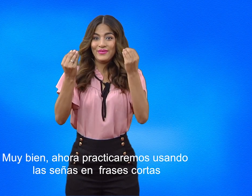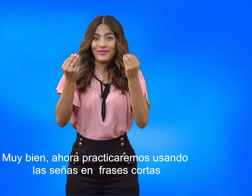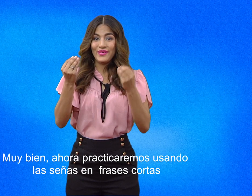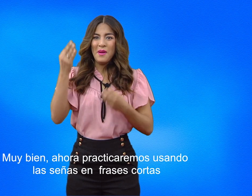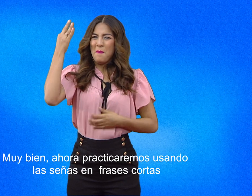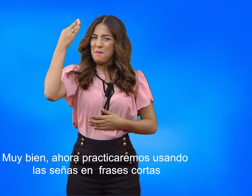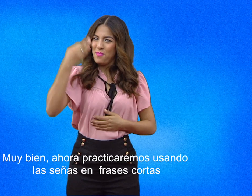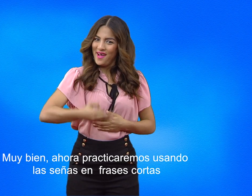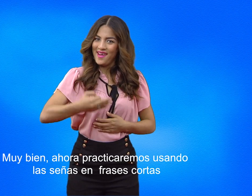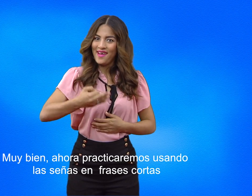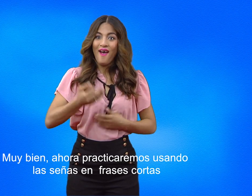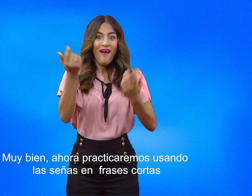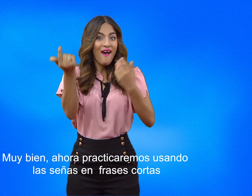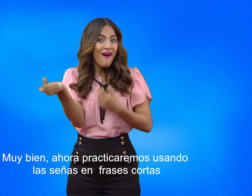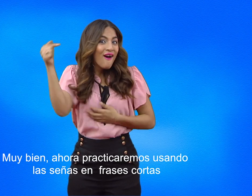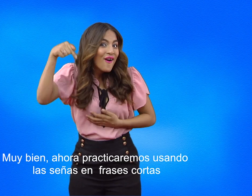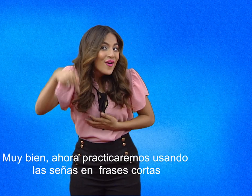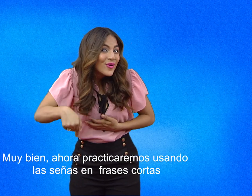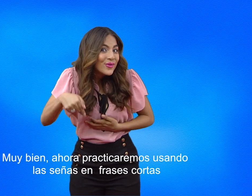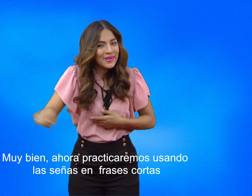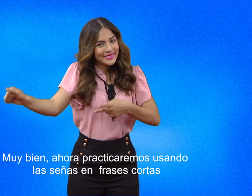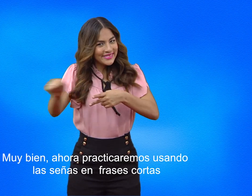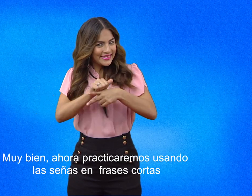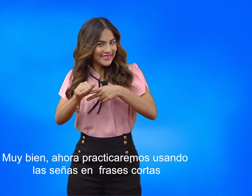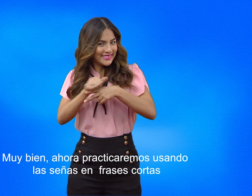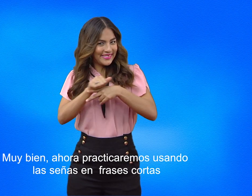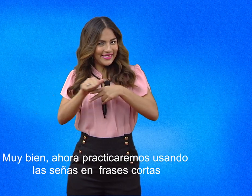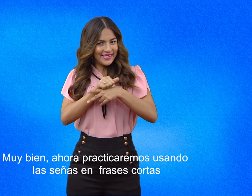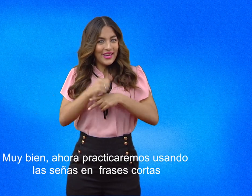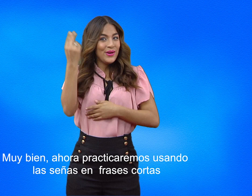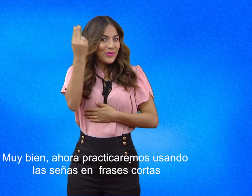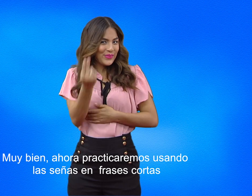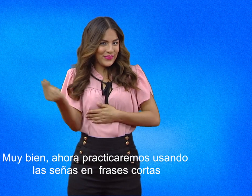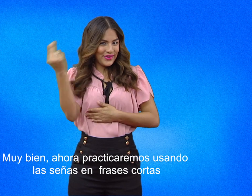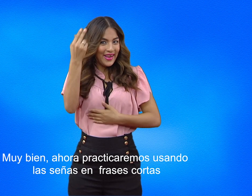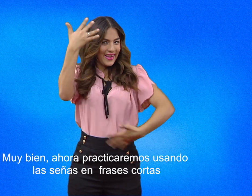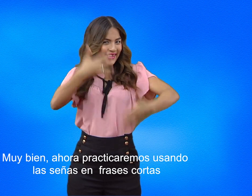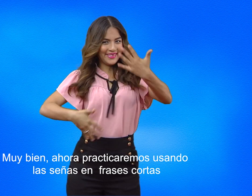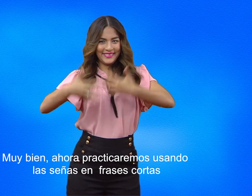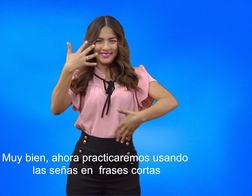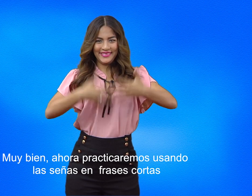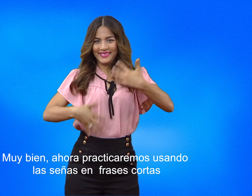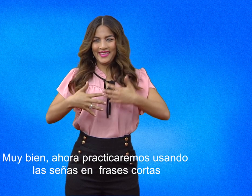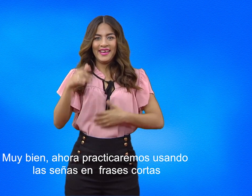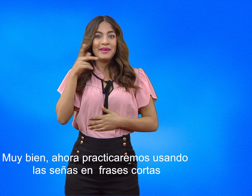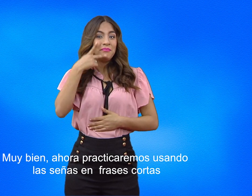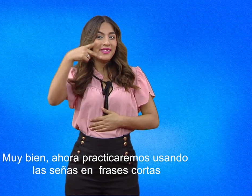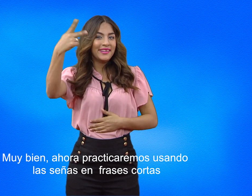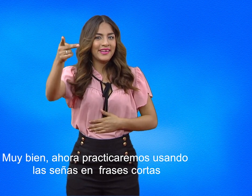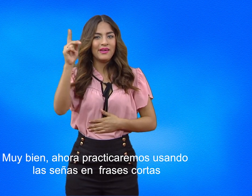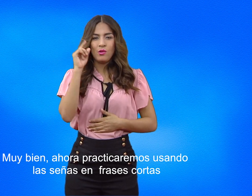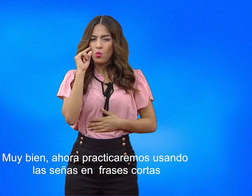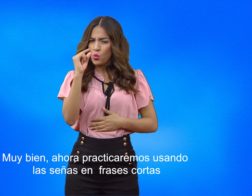Muy bien, ahora practicaremos usando las señas en frases